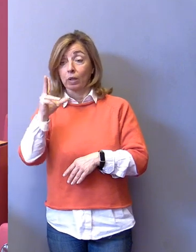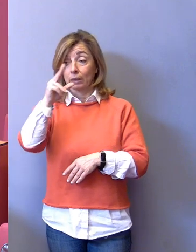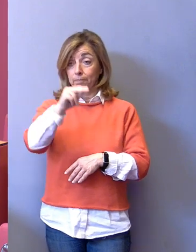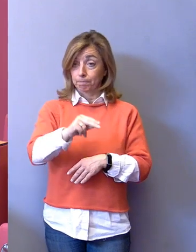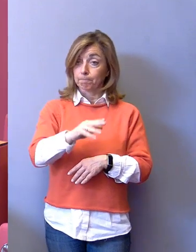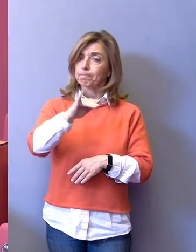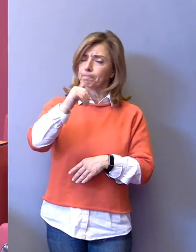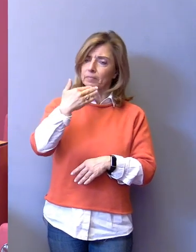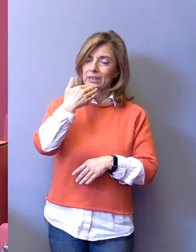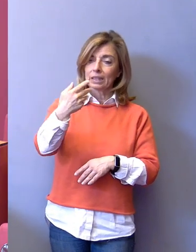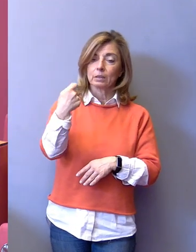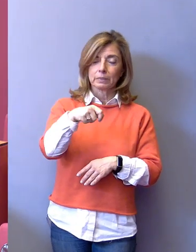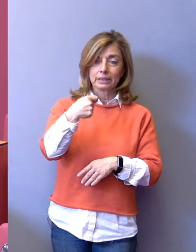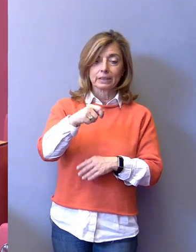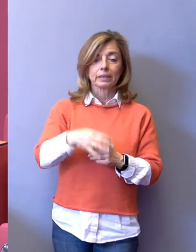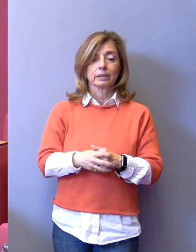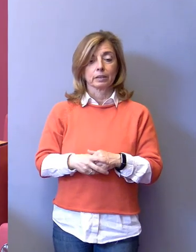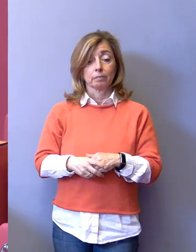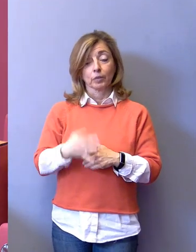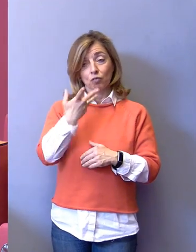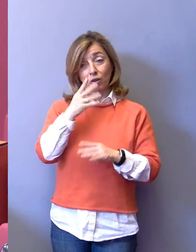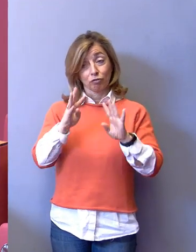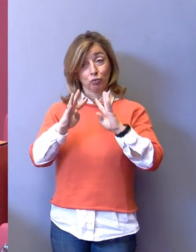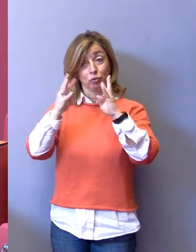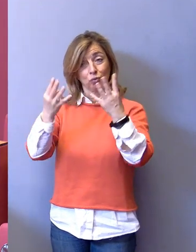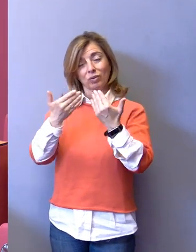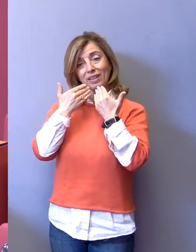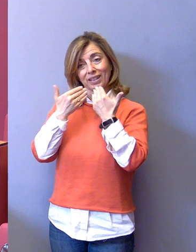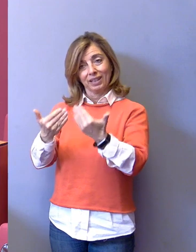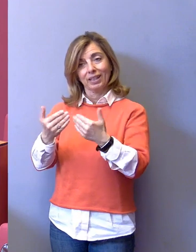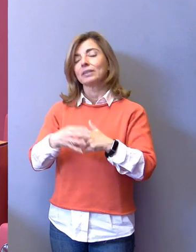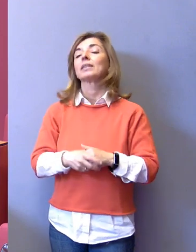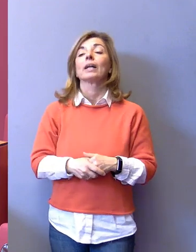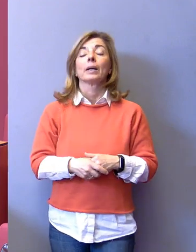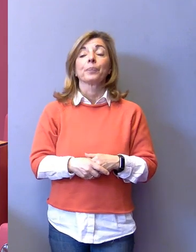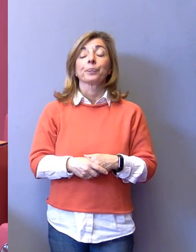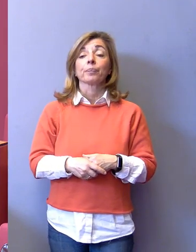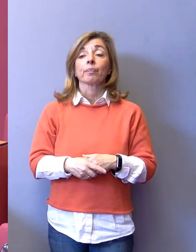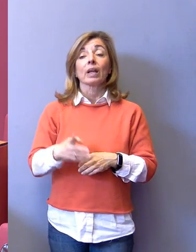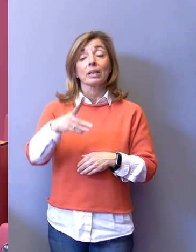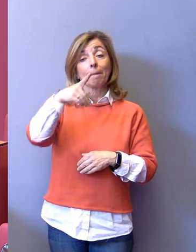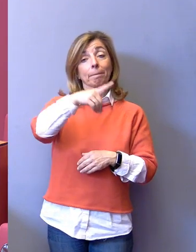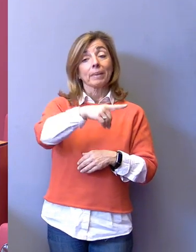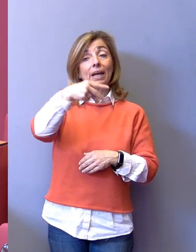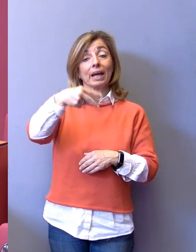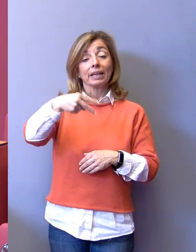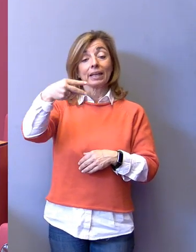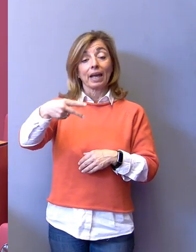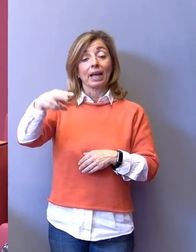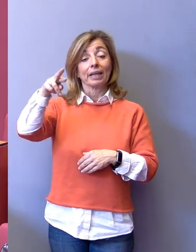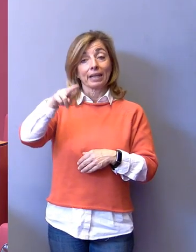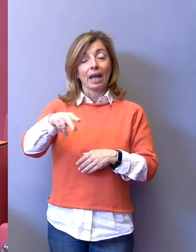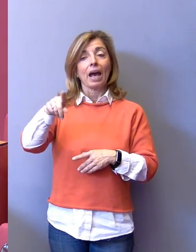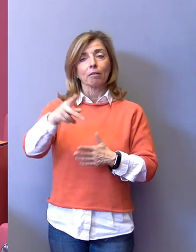Sì grazie presidente per per ringraziare la giunta e se il PNR è proprio un piano di riprese